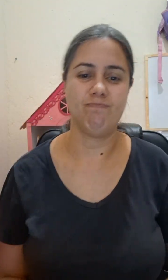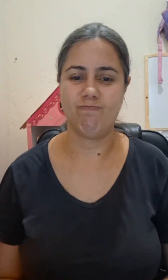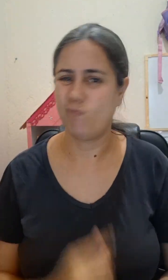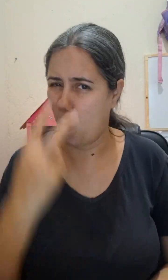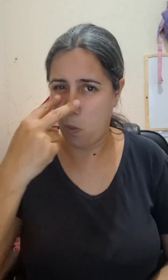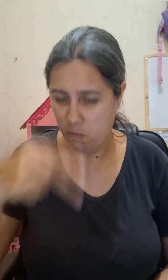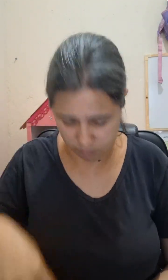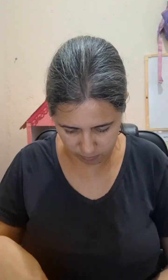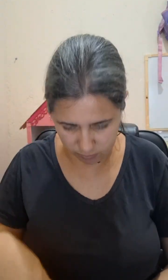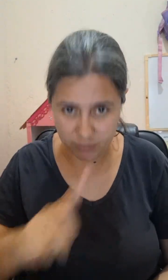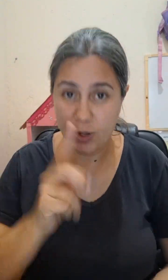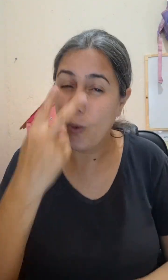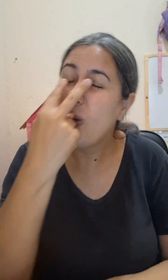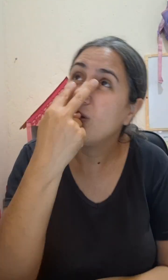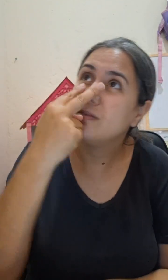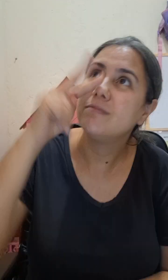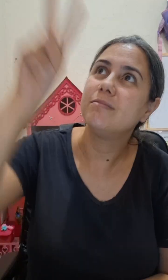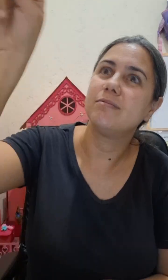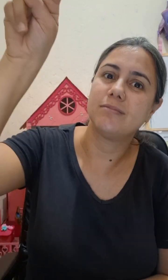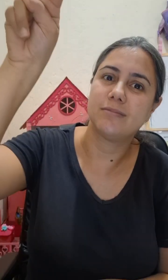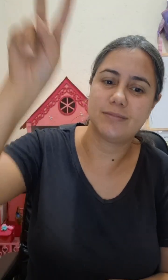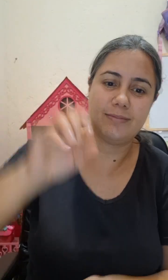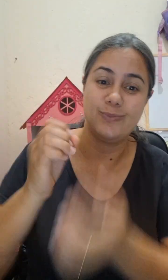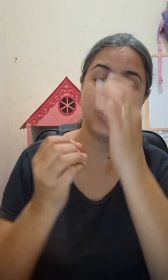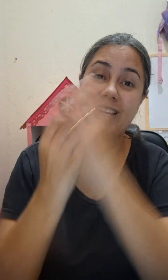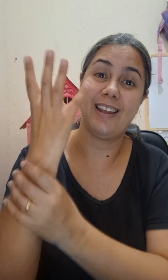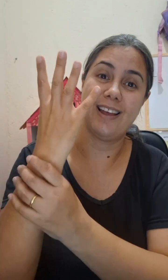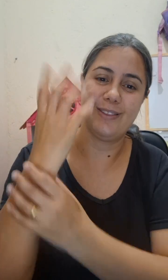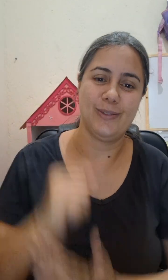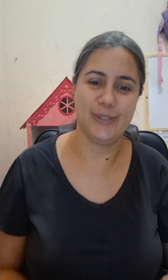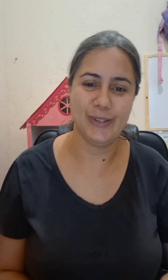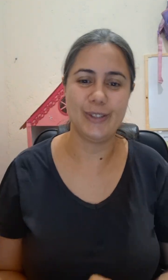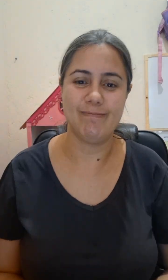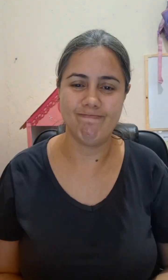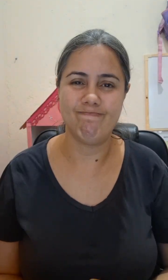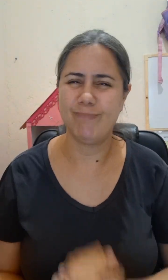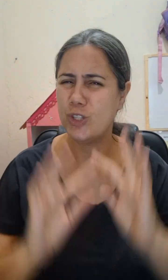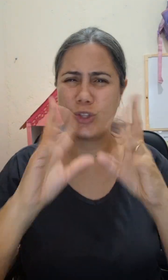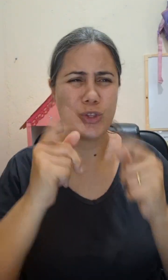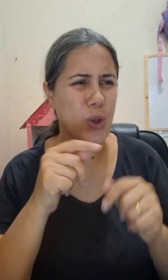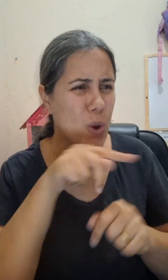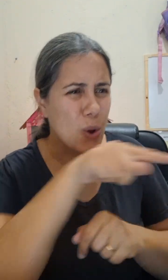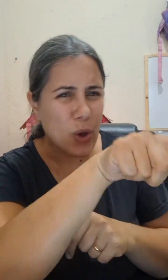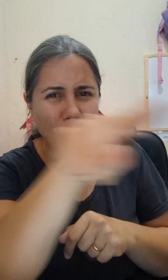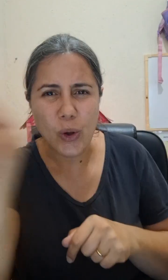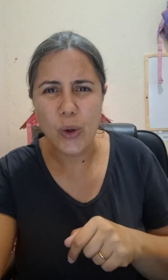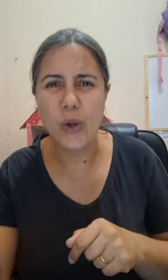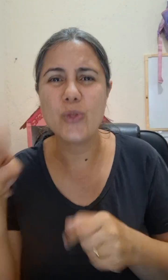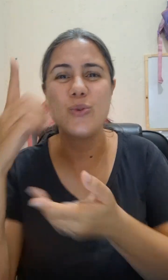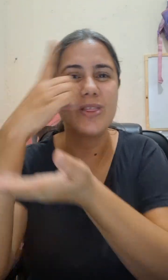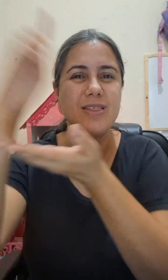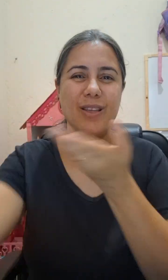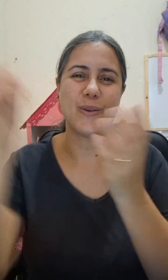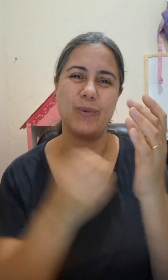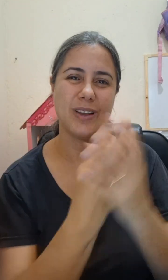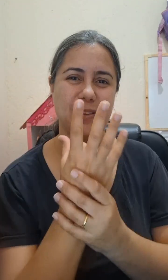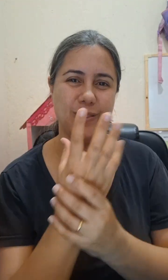pé, para pôr-se de pé e olhar para Deus, projetar seu olhar para o Criador e toda a sua criação